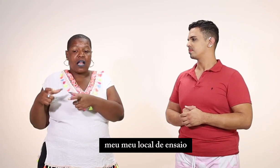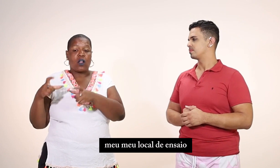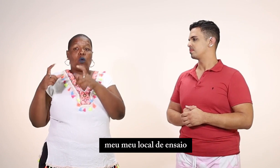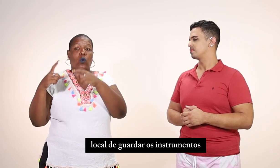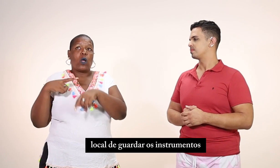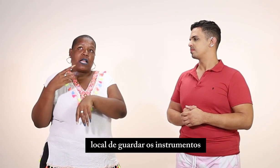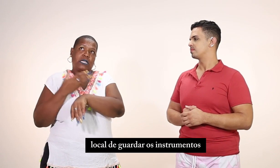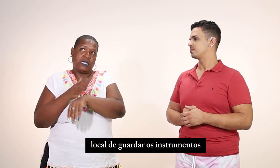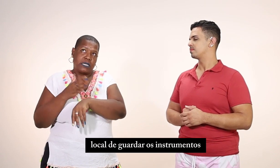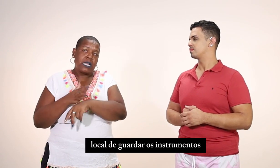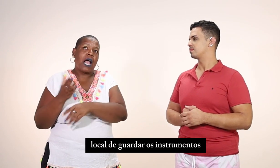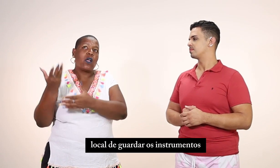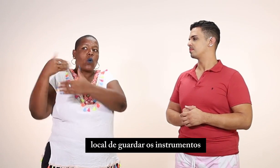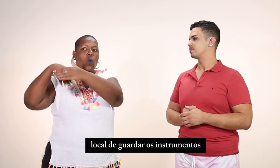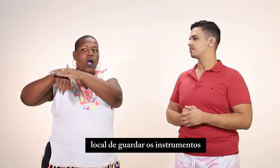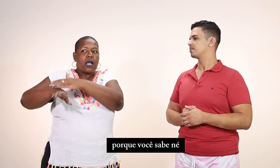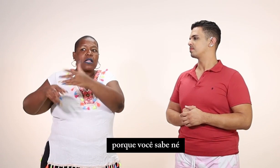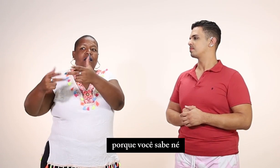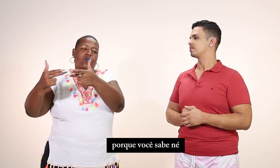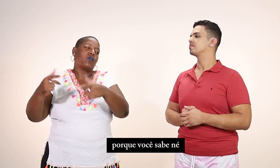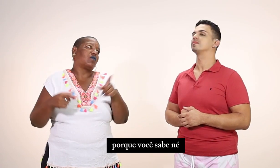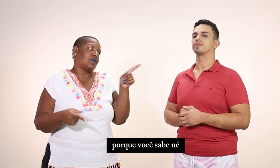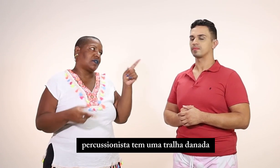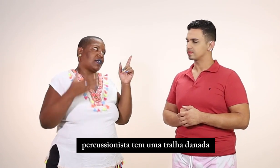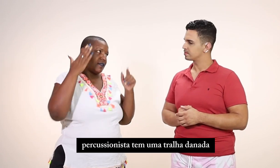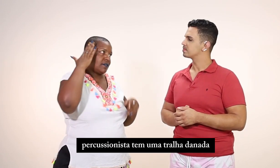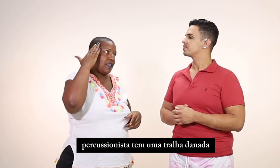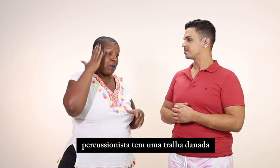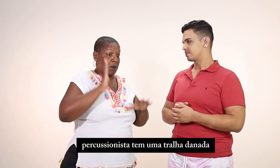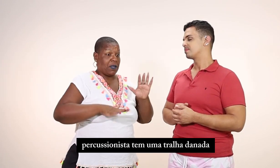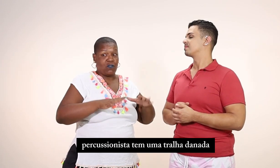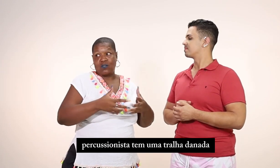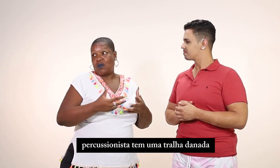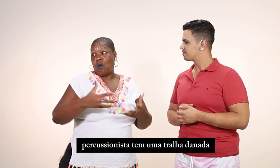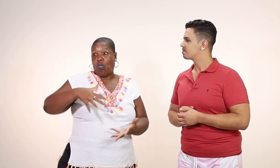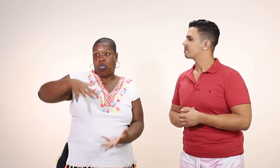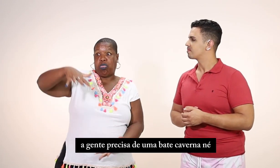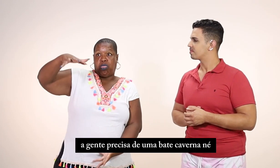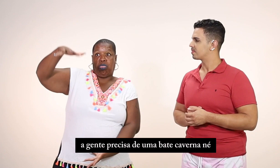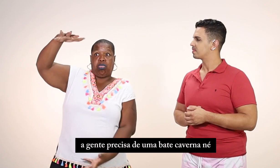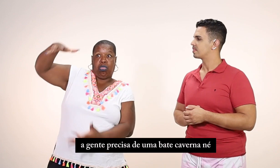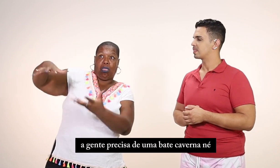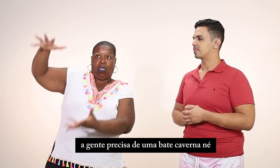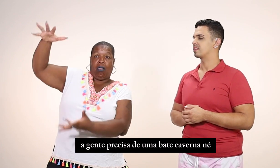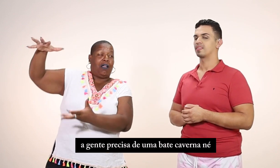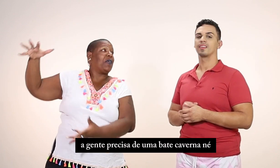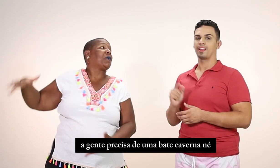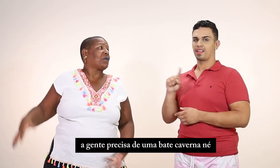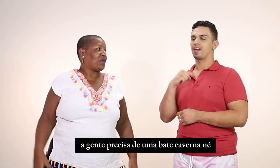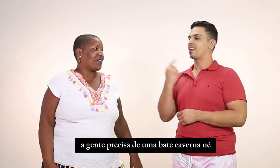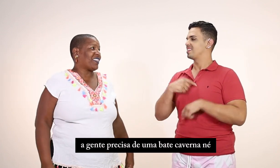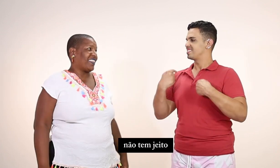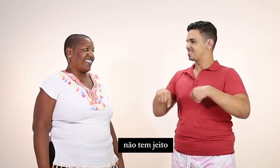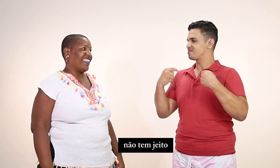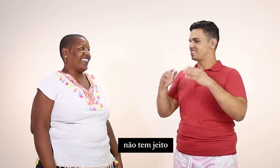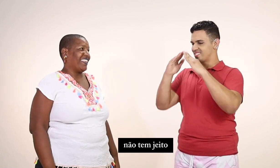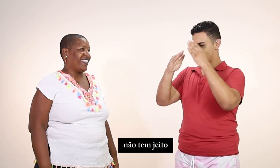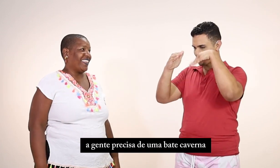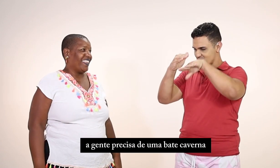ensaio, o local de guardar os instrumentos, porque você sabe, né, percussionista tem uma tralha A gente, danada, a gente precisa de é uma muito. bate-caverna, né? Não tem jeito. A gente precisa